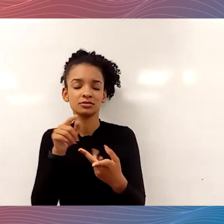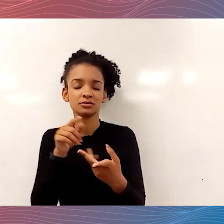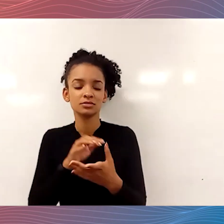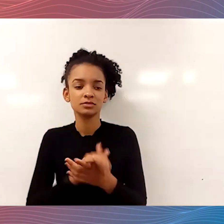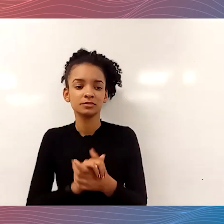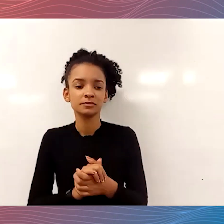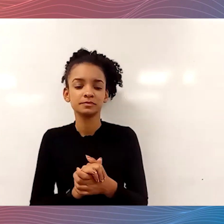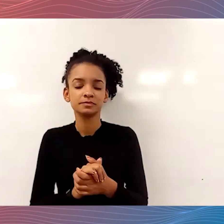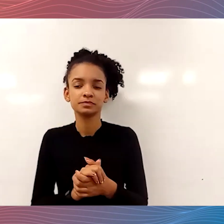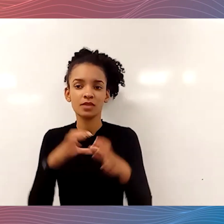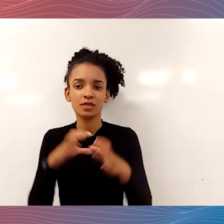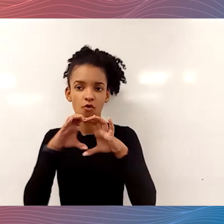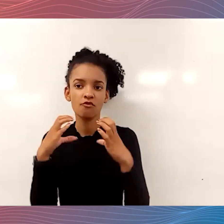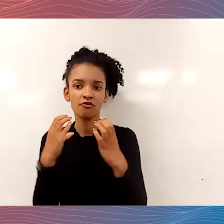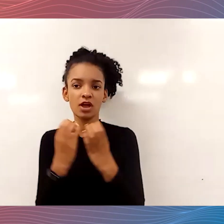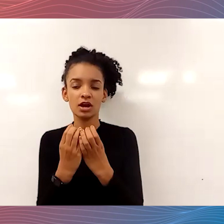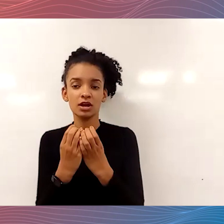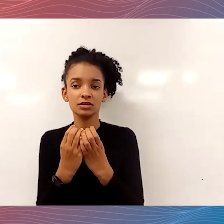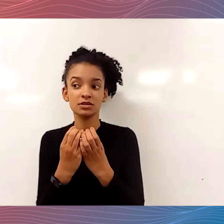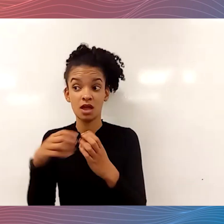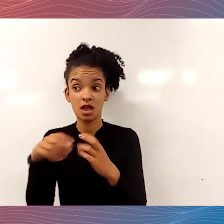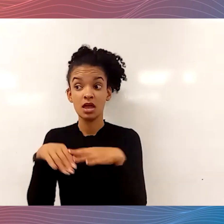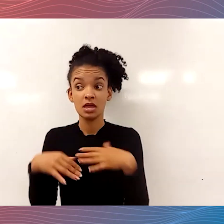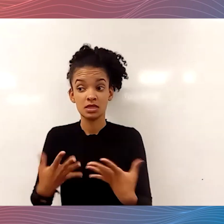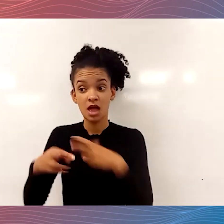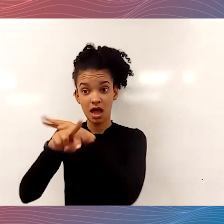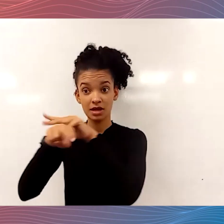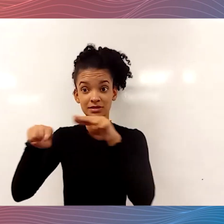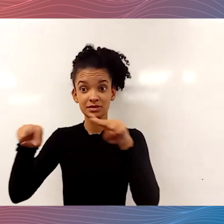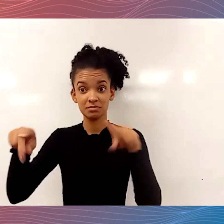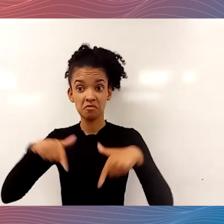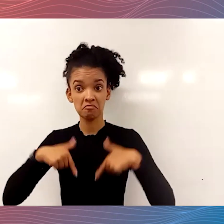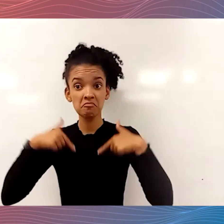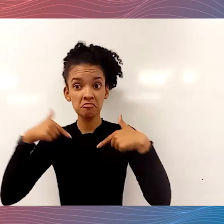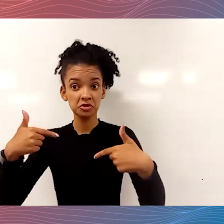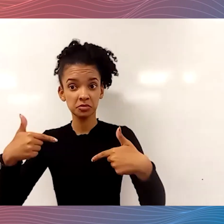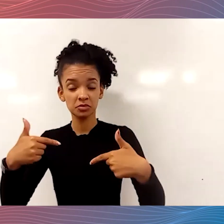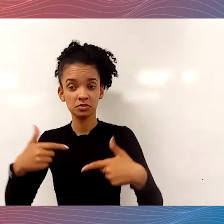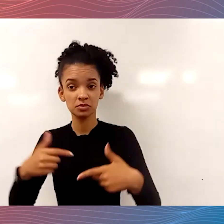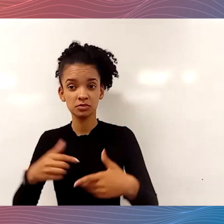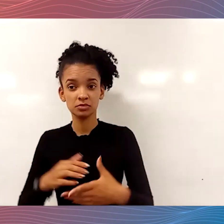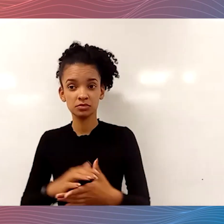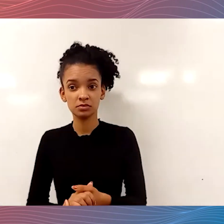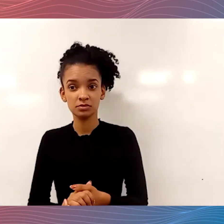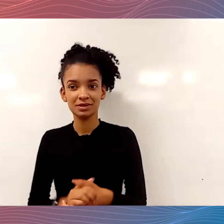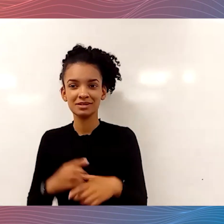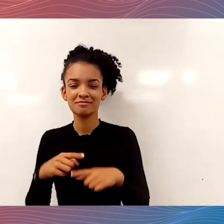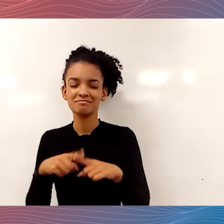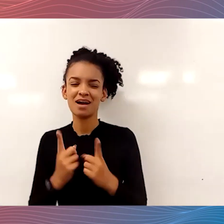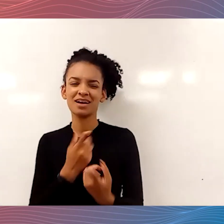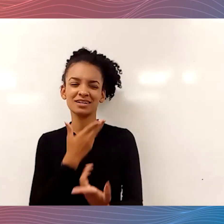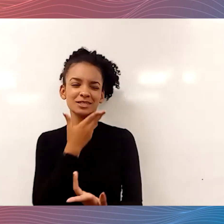as irmãs reagiram primeiro. Os varões, que vergonha.